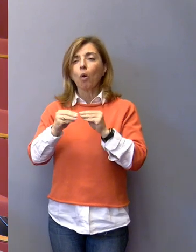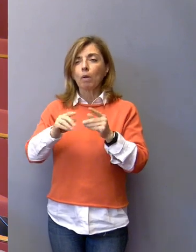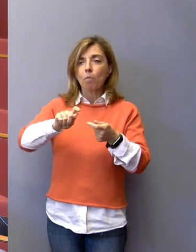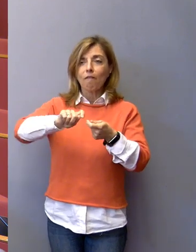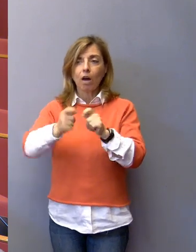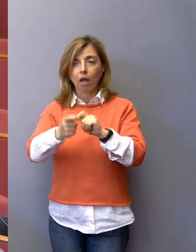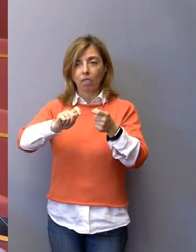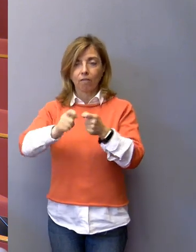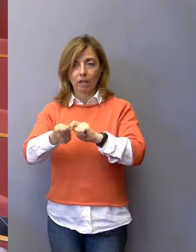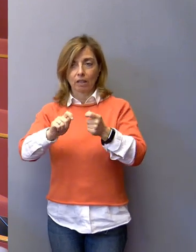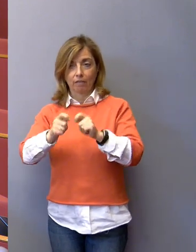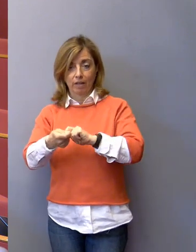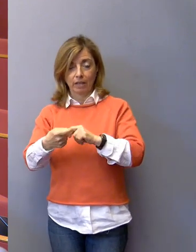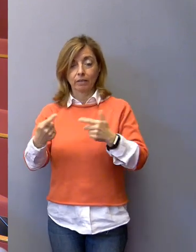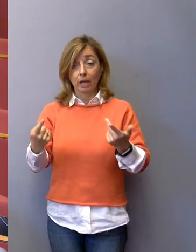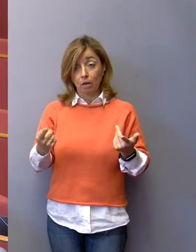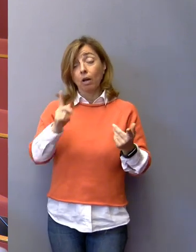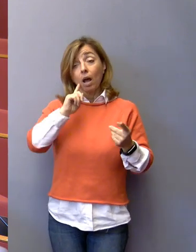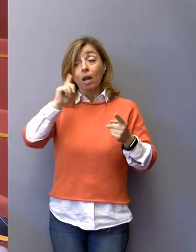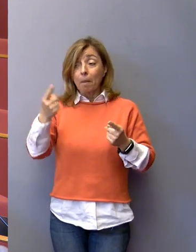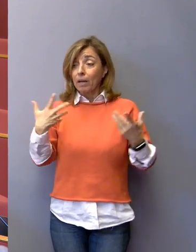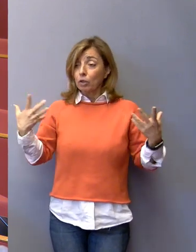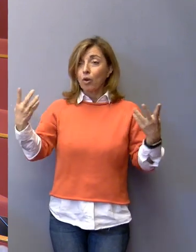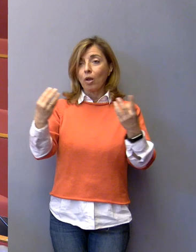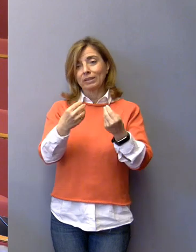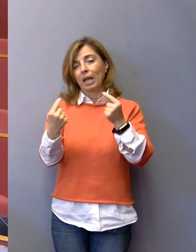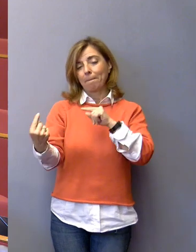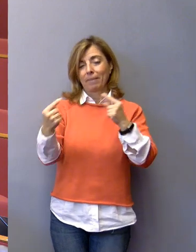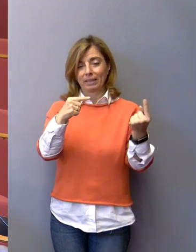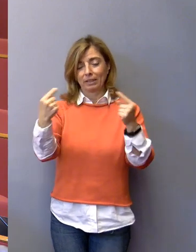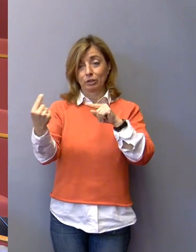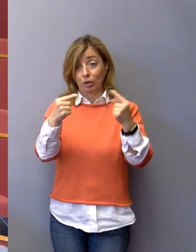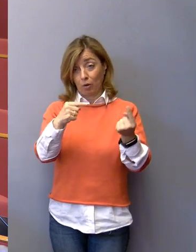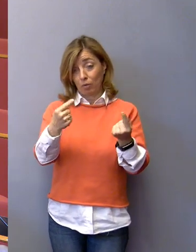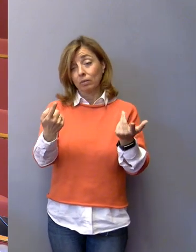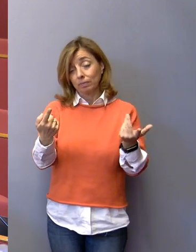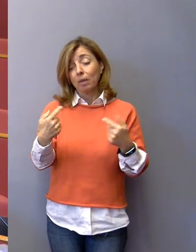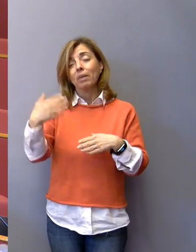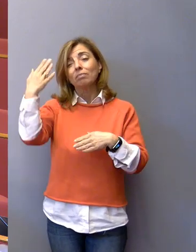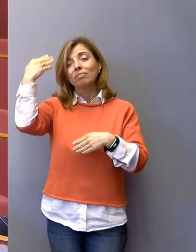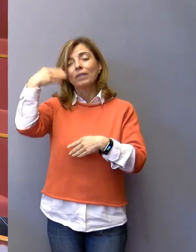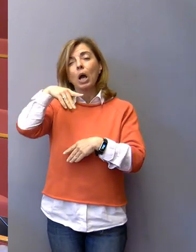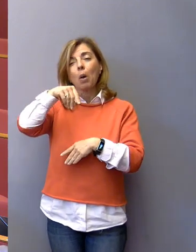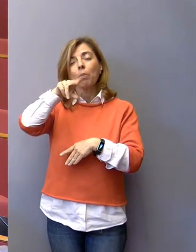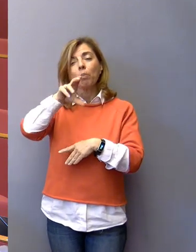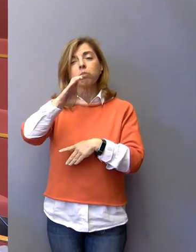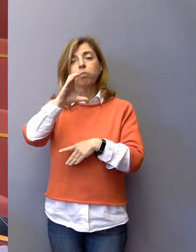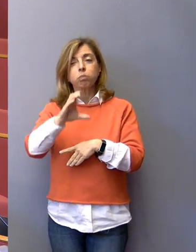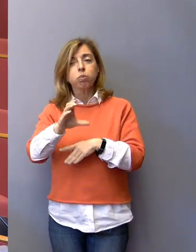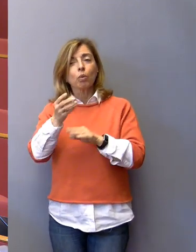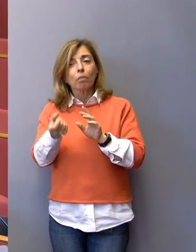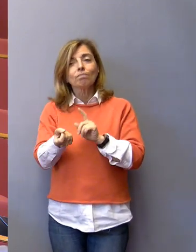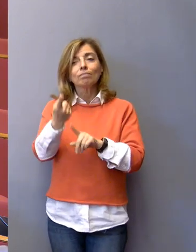mano sarebbe stata quella di provare a fare questa discussione insieme perché svelo un segreto Il vecchio PUK era stato immaginato e pensato per andare in maniera